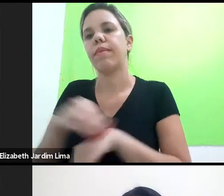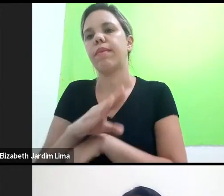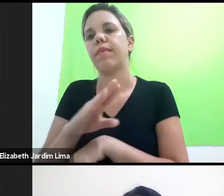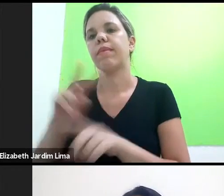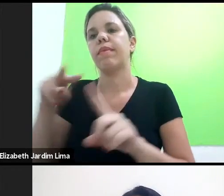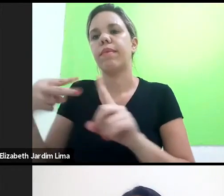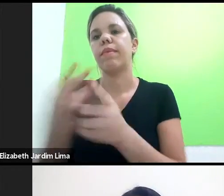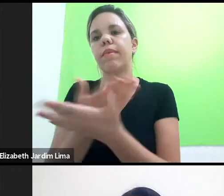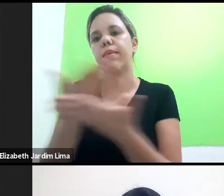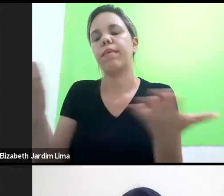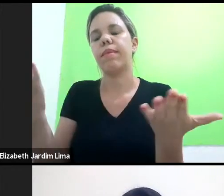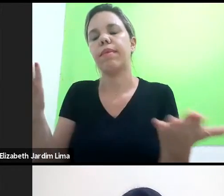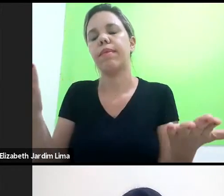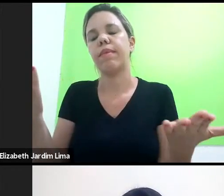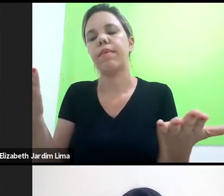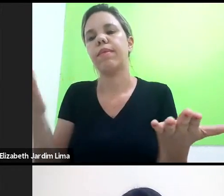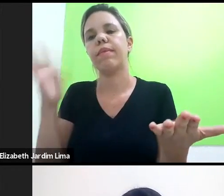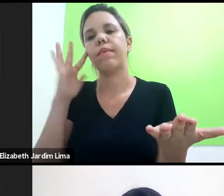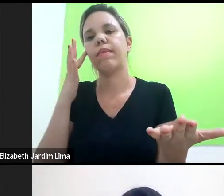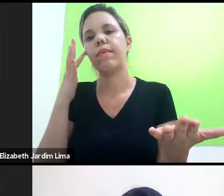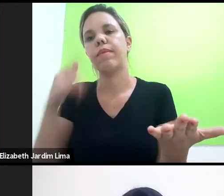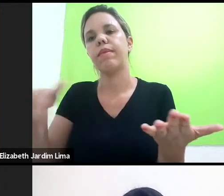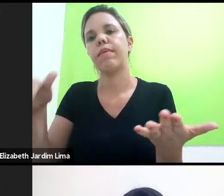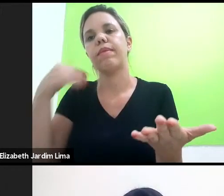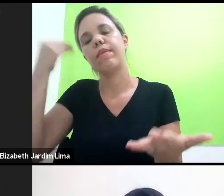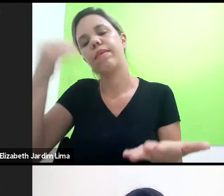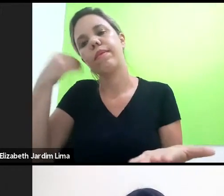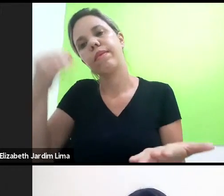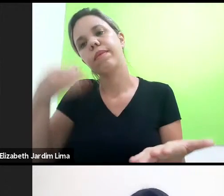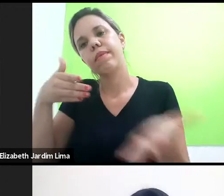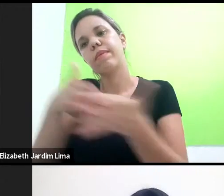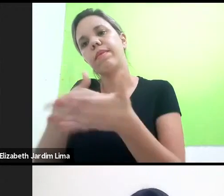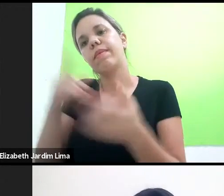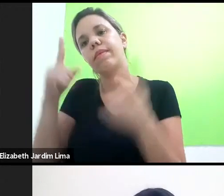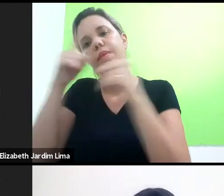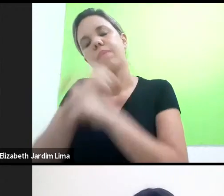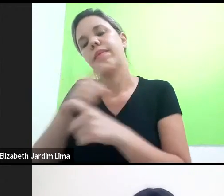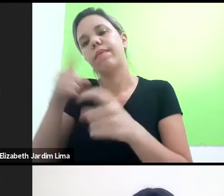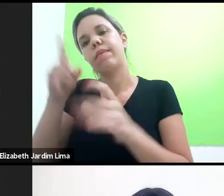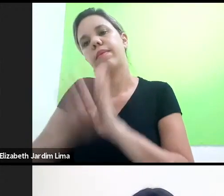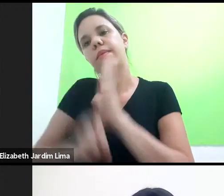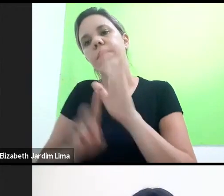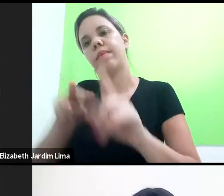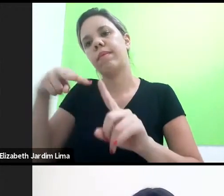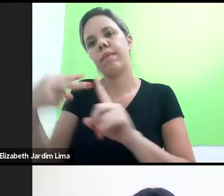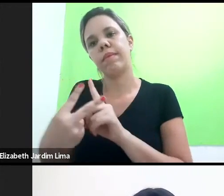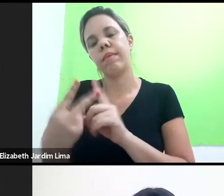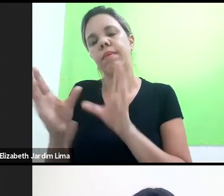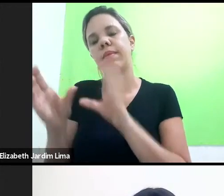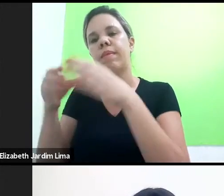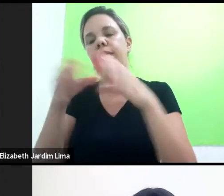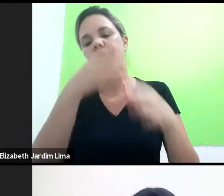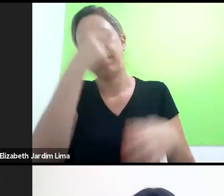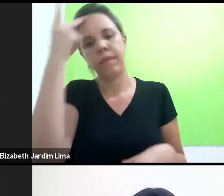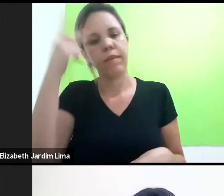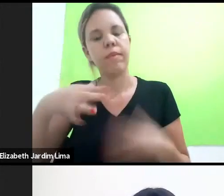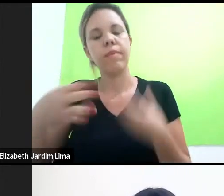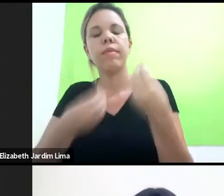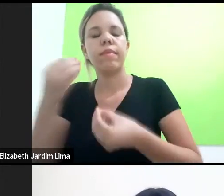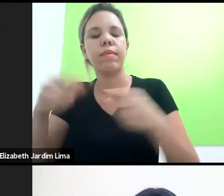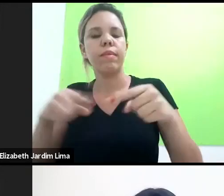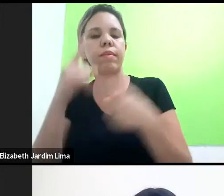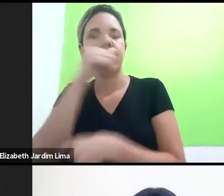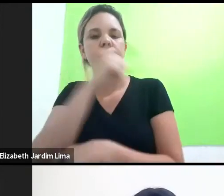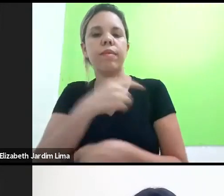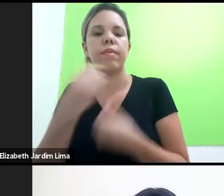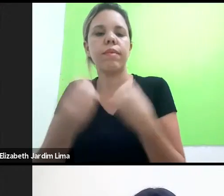de vocês e esses obstáculos vivenciados, essa dificuldade de entender o direito desde uma perspectiva coletiva, como que é desafiador,